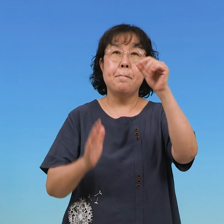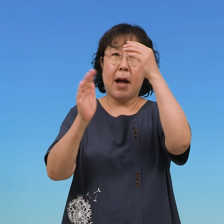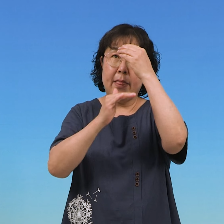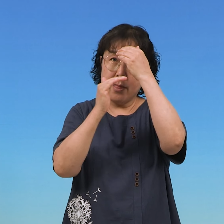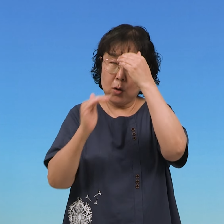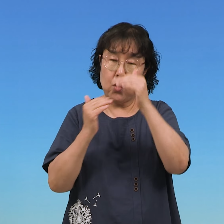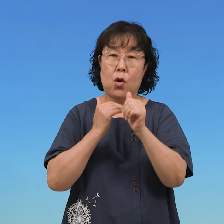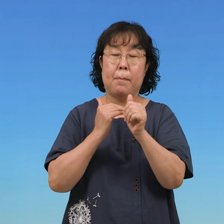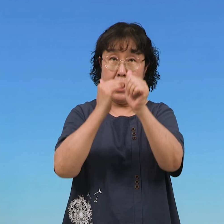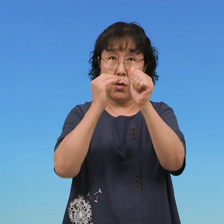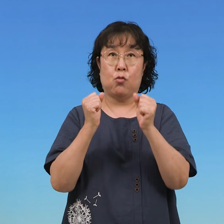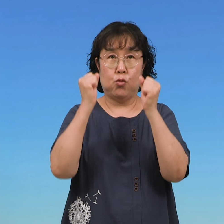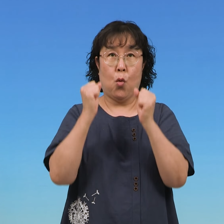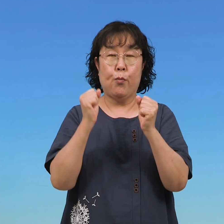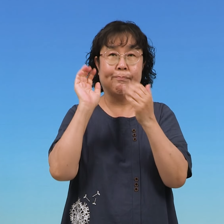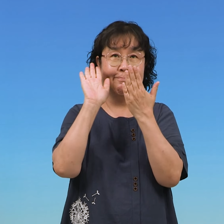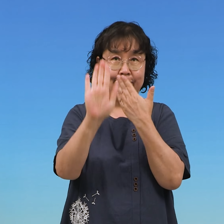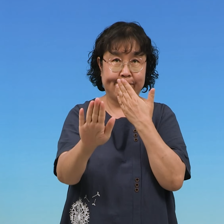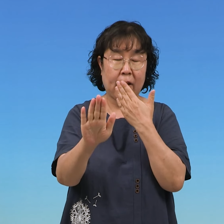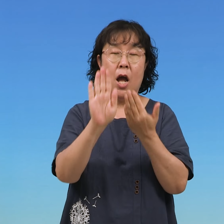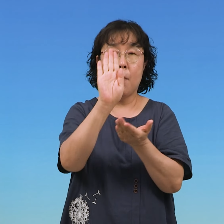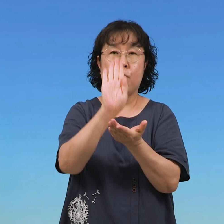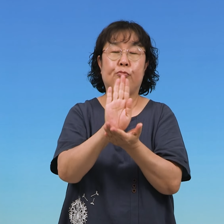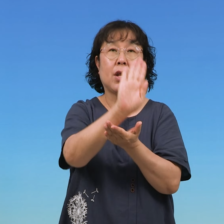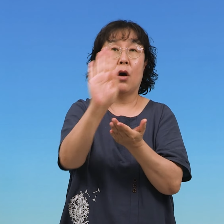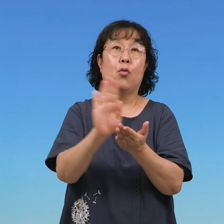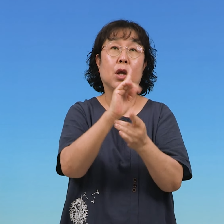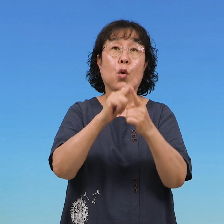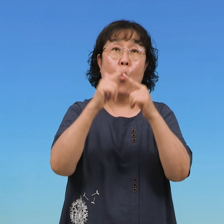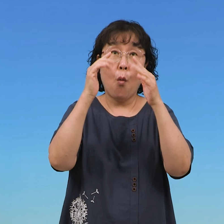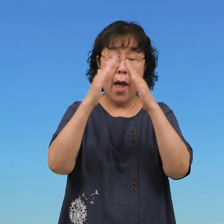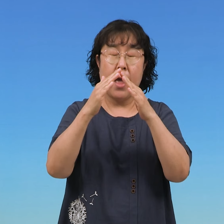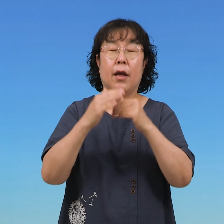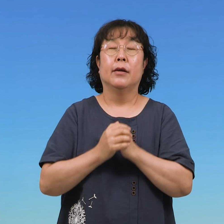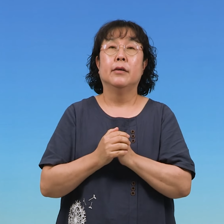1만 성도 파송 운동 이후로 이제 분당 우리 교회는